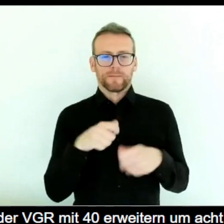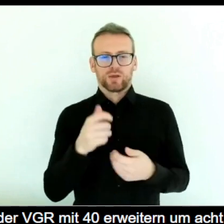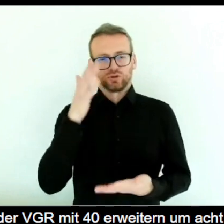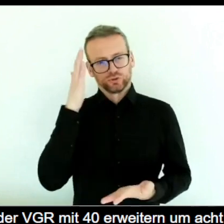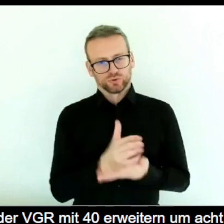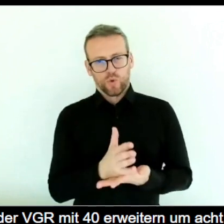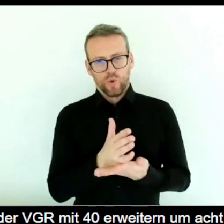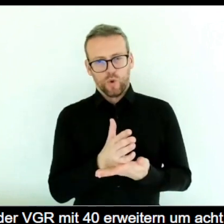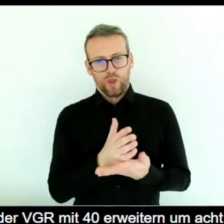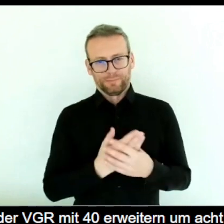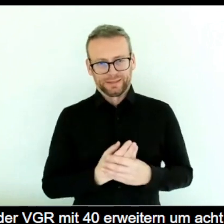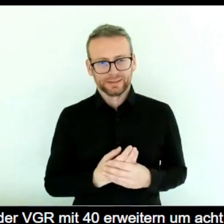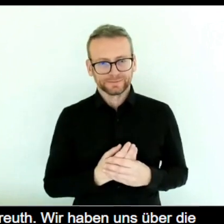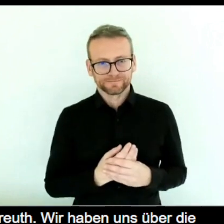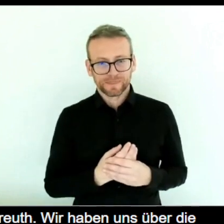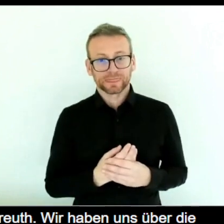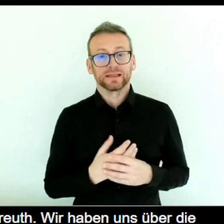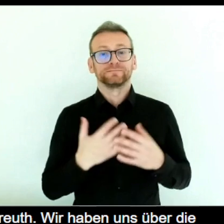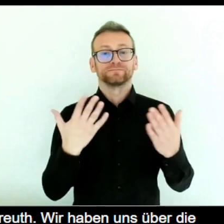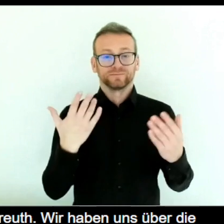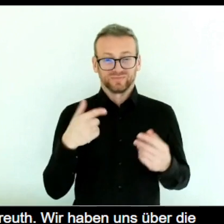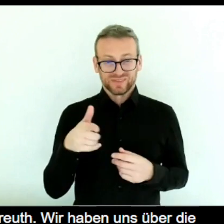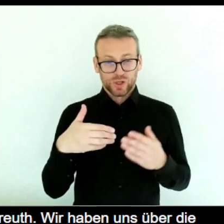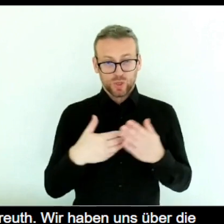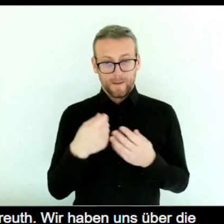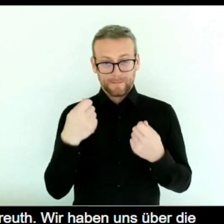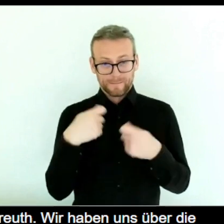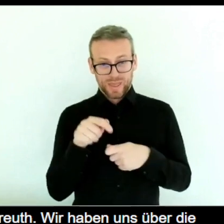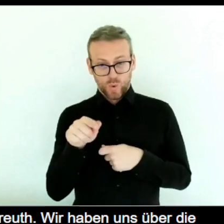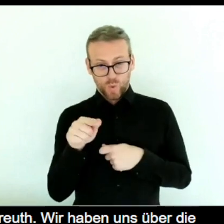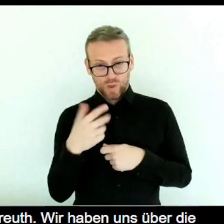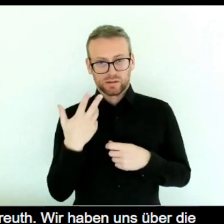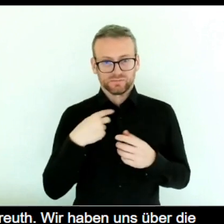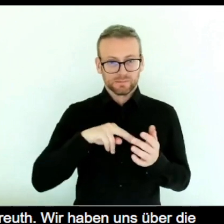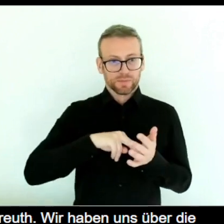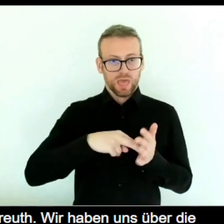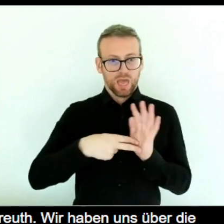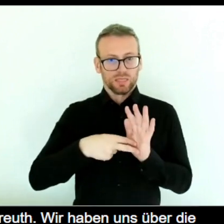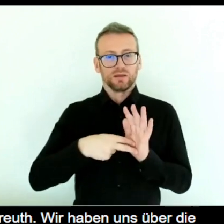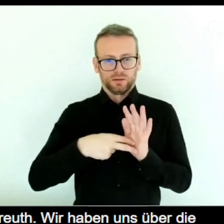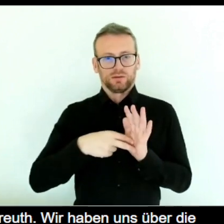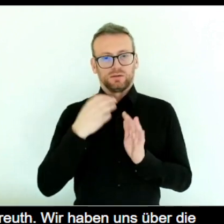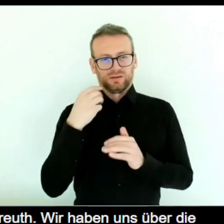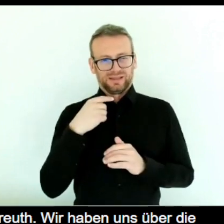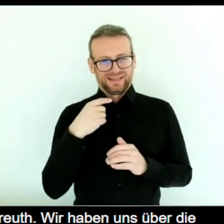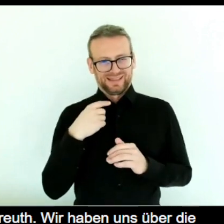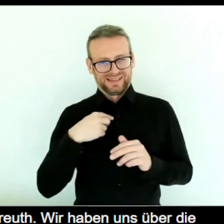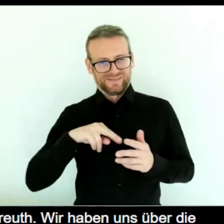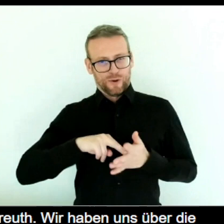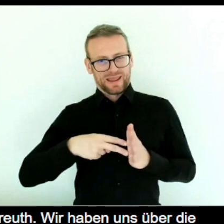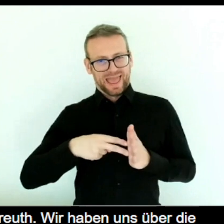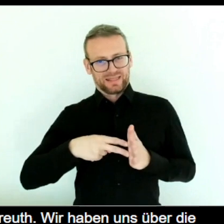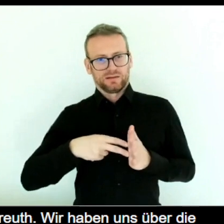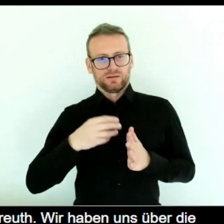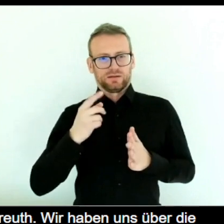Autobahn als Verkehrsträger. Wir werden uns da nicht gleich beigeben. Wir haben ja nur